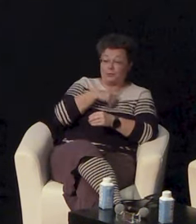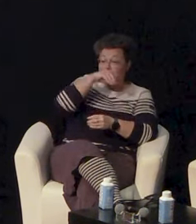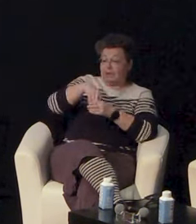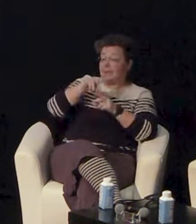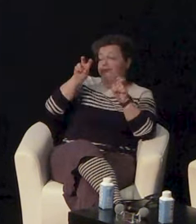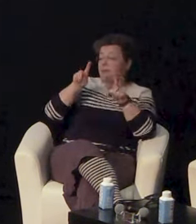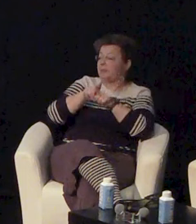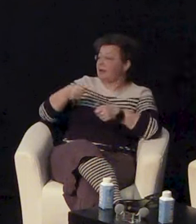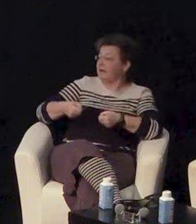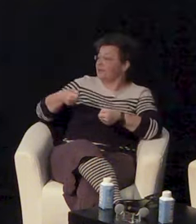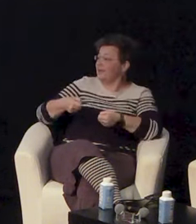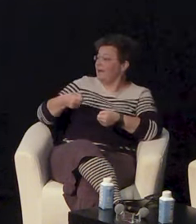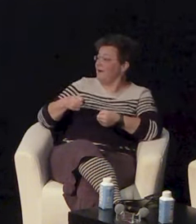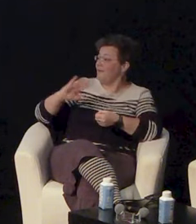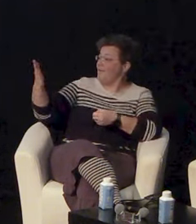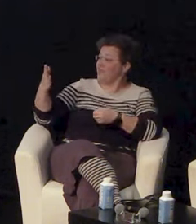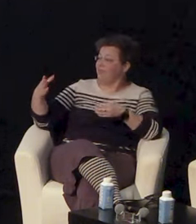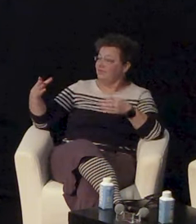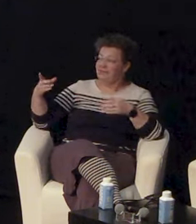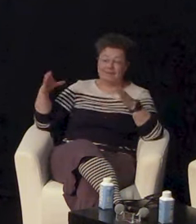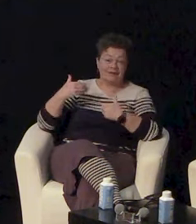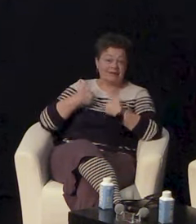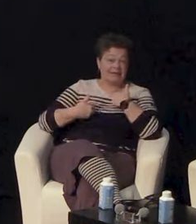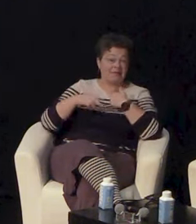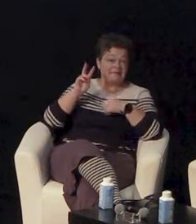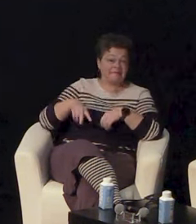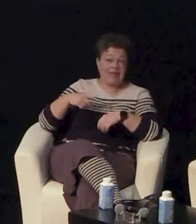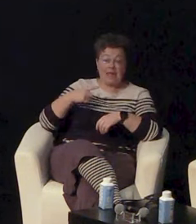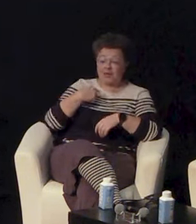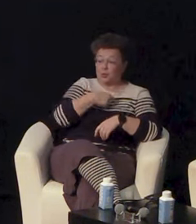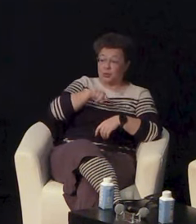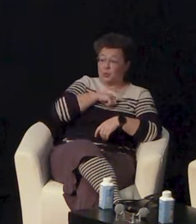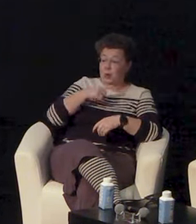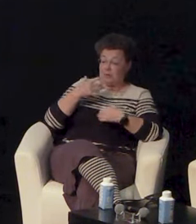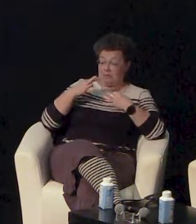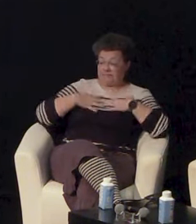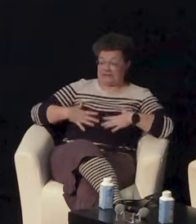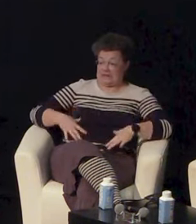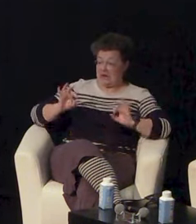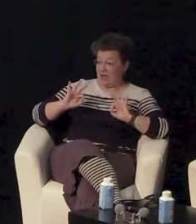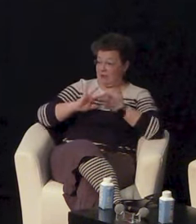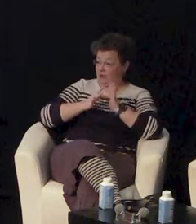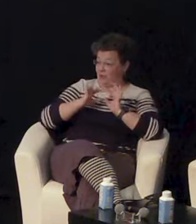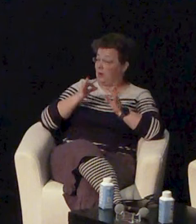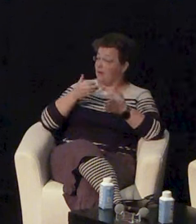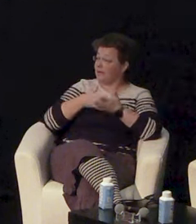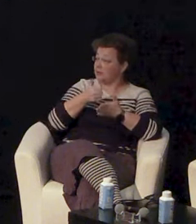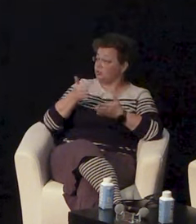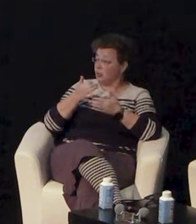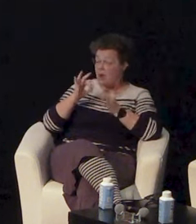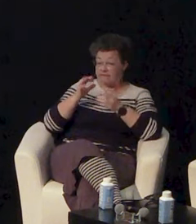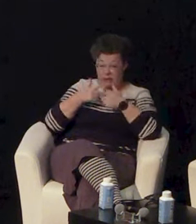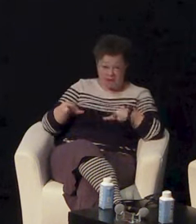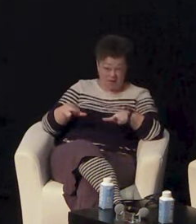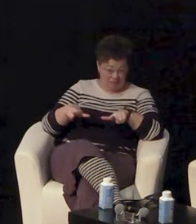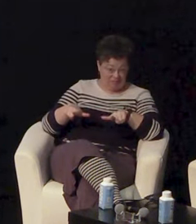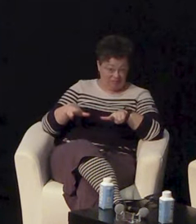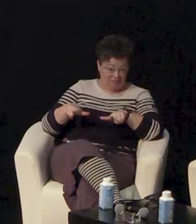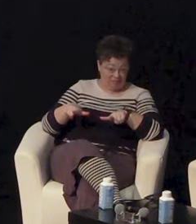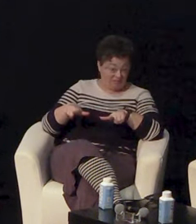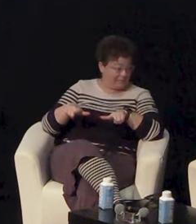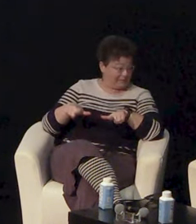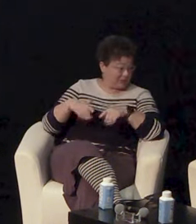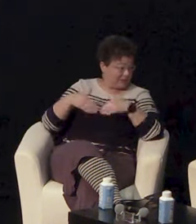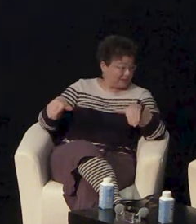cognitive. Et c'est vrai que nous, les sourds, on est un peu dans tout. C'est-à-dire que on est tout et rien.